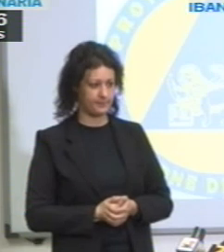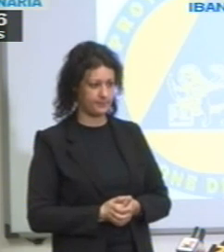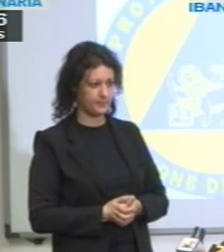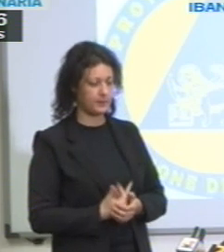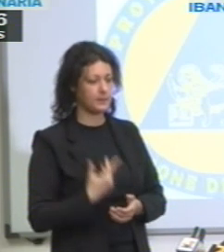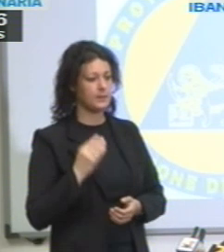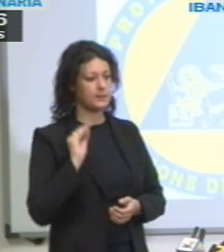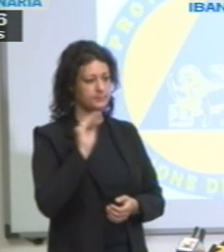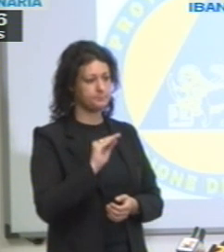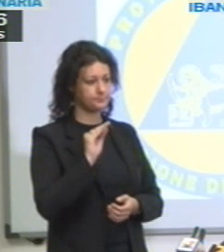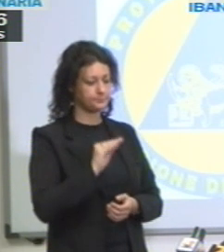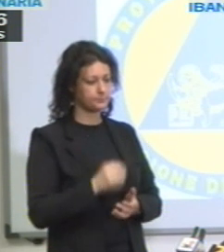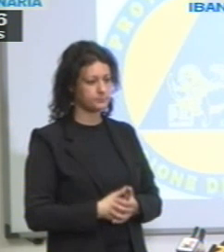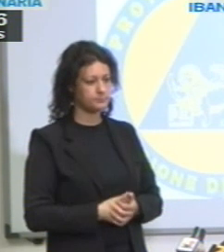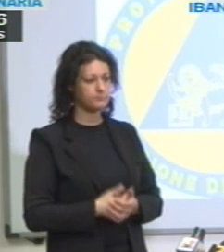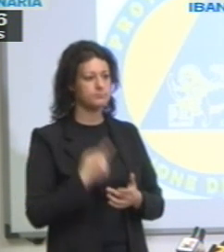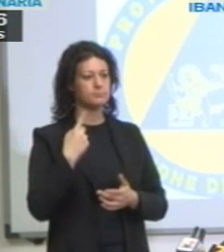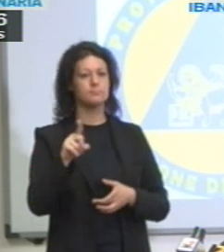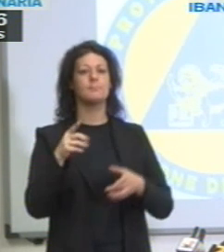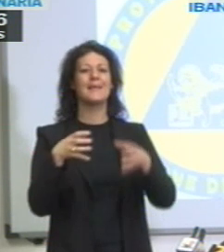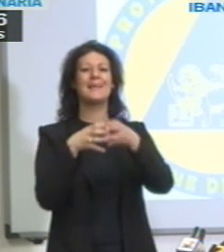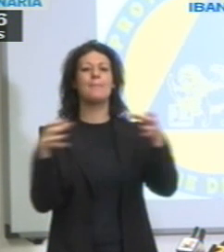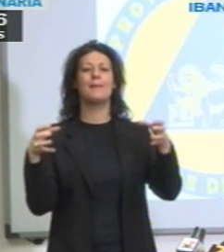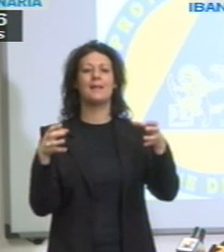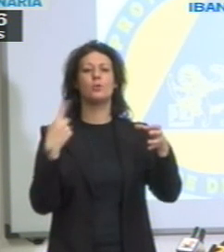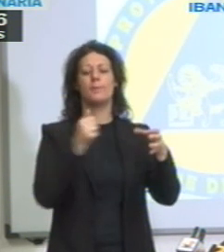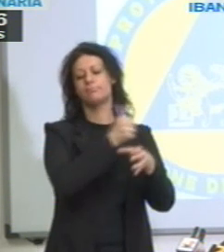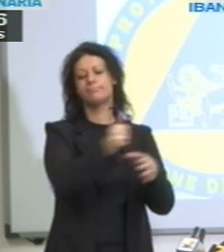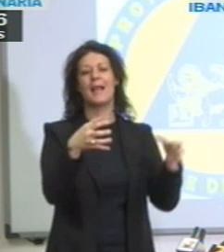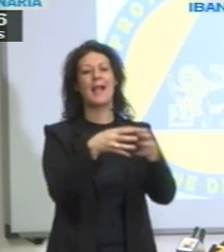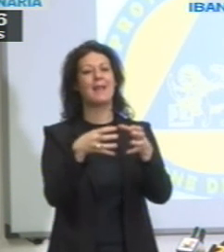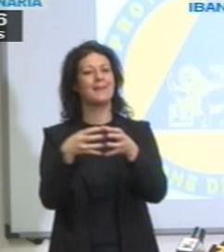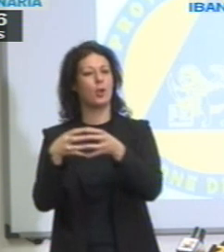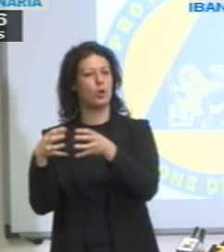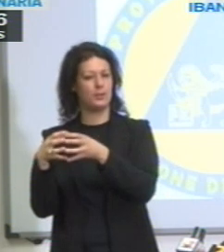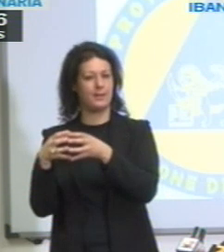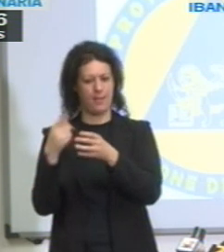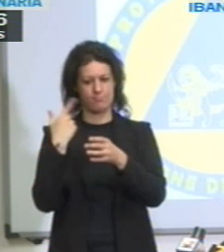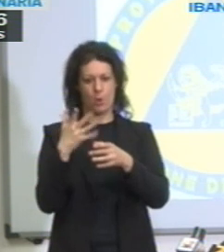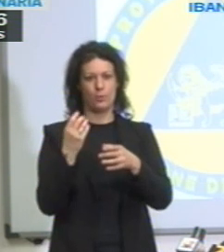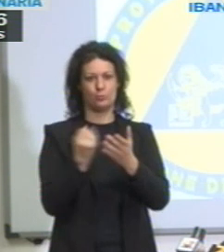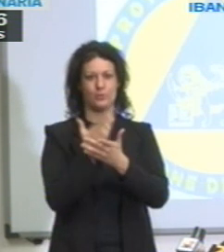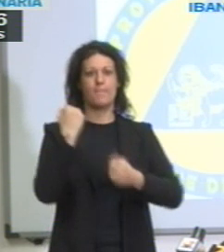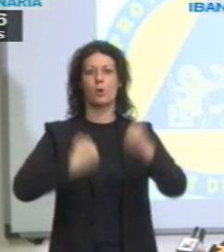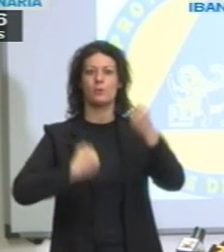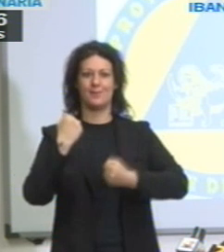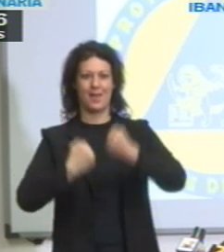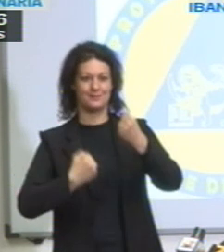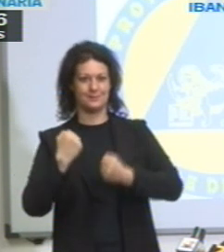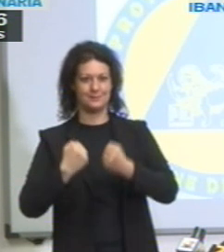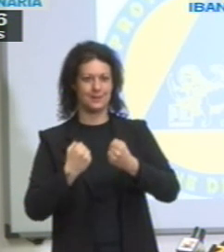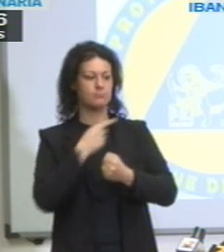messaggio vuol rivolgere agli imprenditori delle varie categorie anche dopo le manifestazioni di protesta, quando ci saranno